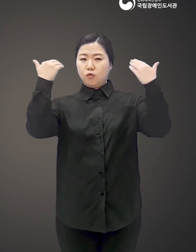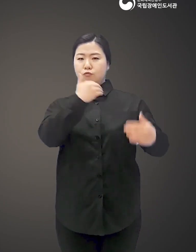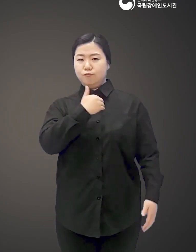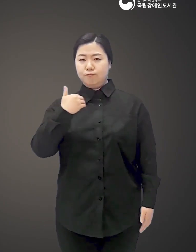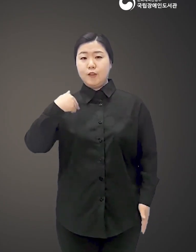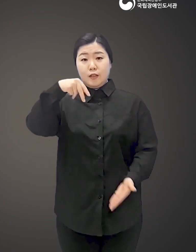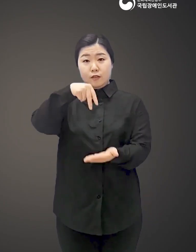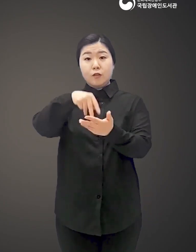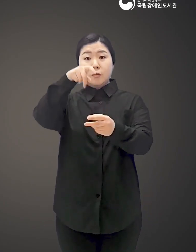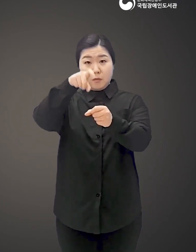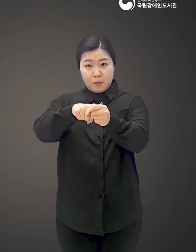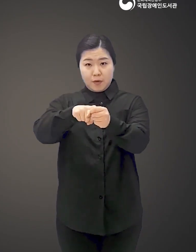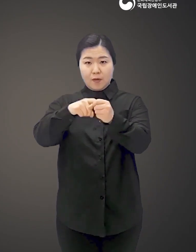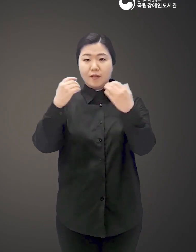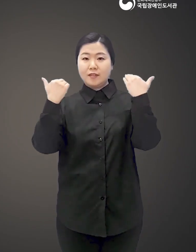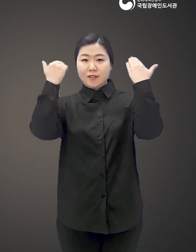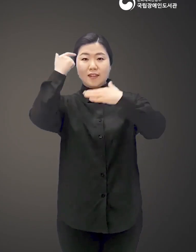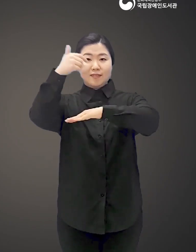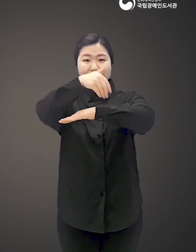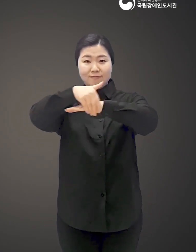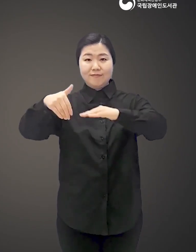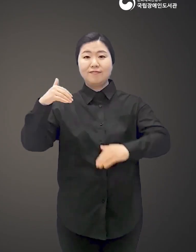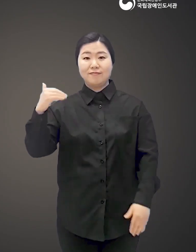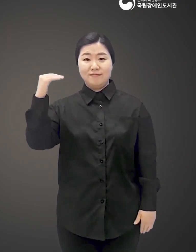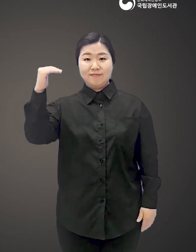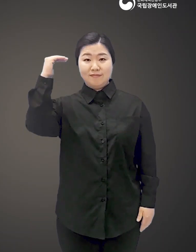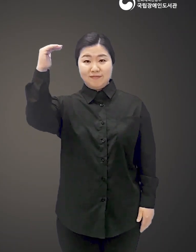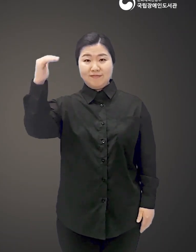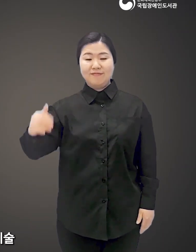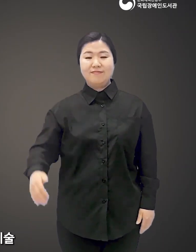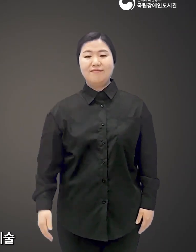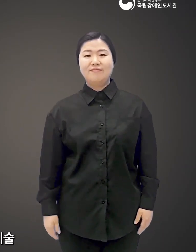당당한 어른이 되기 위한 성장 로드맵.